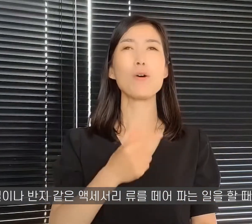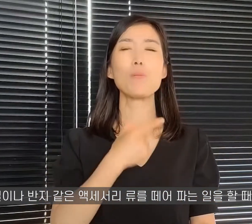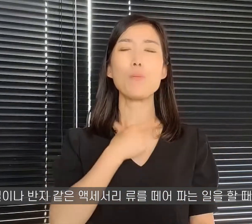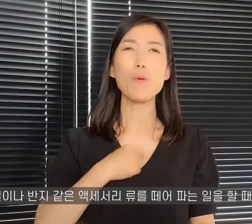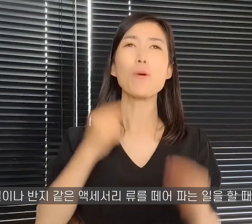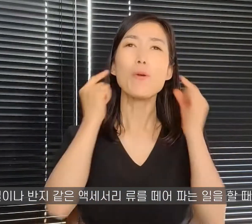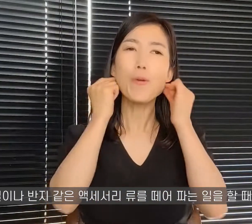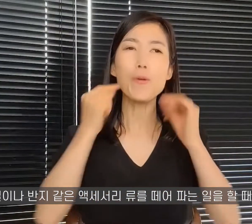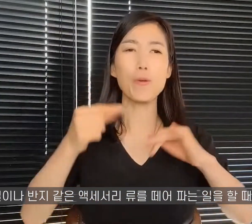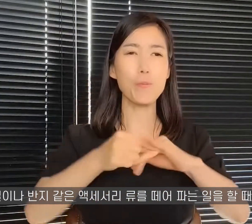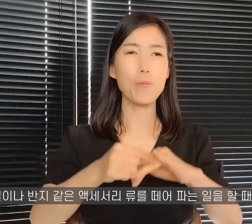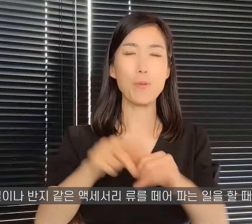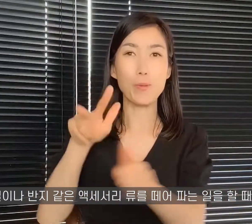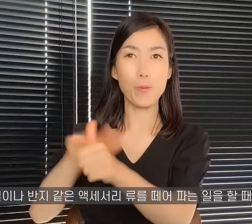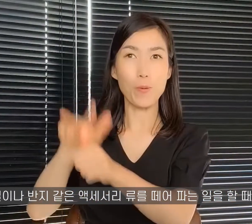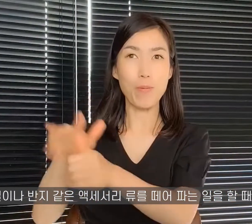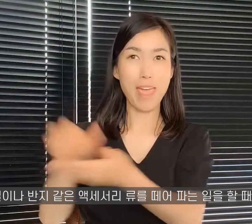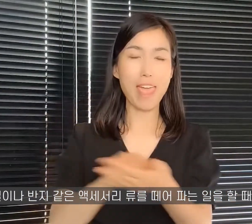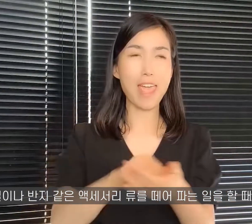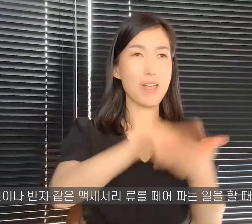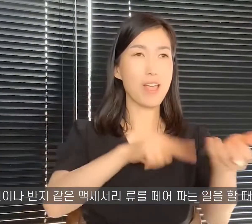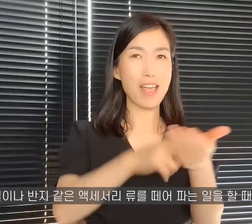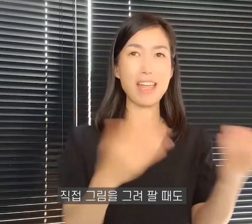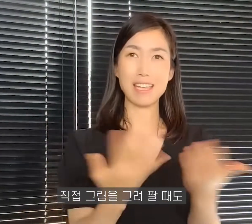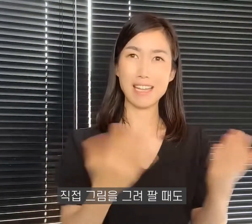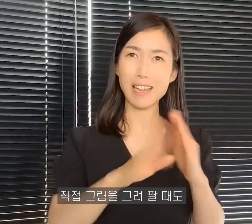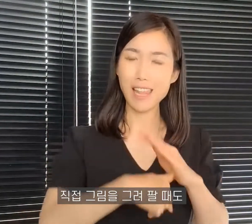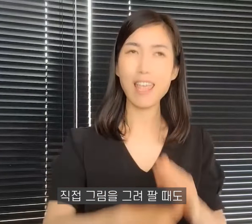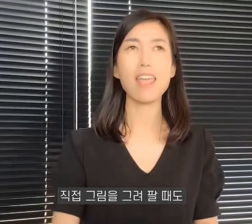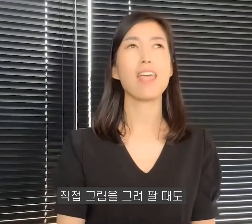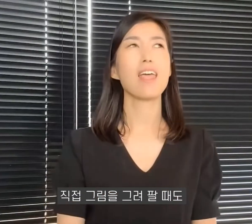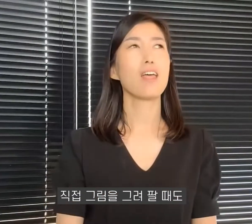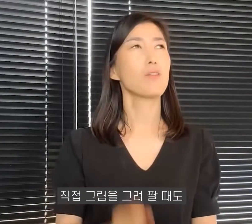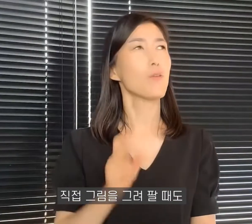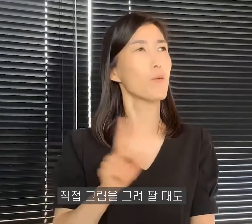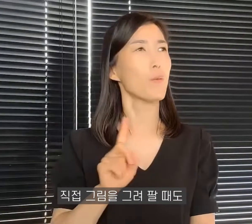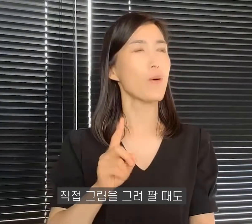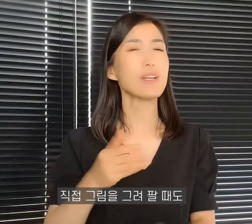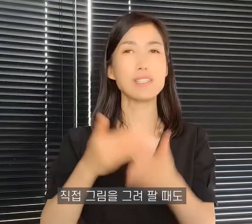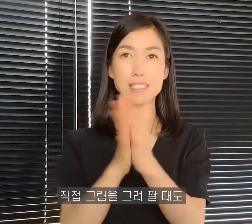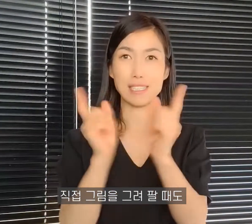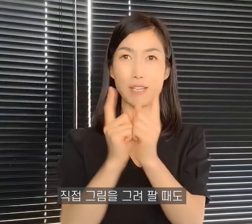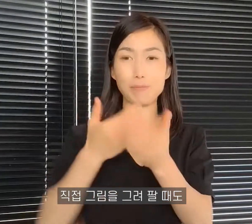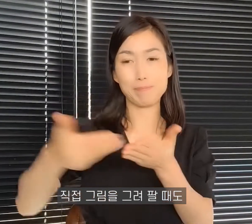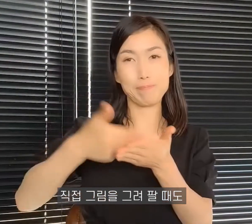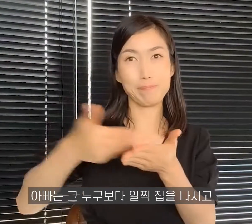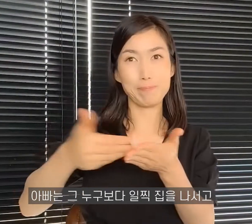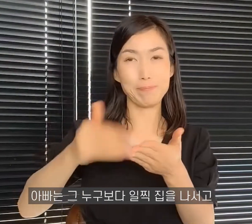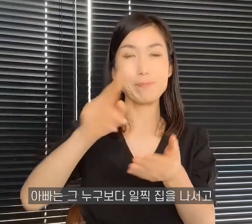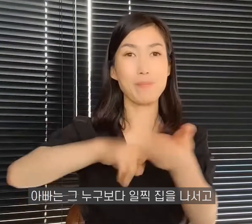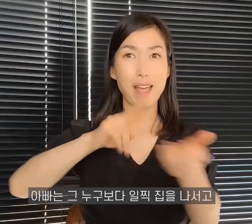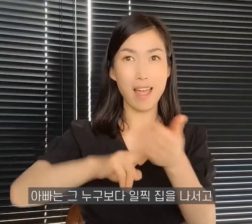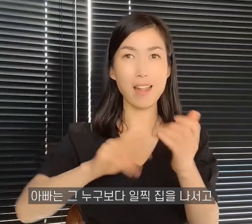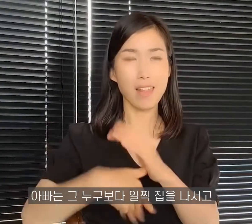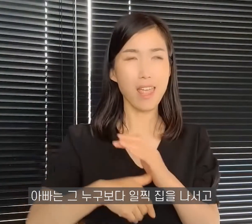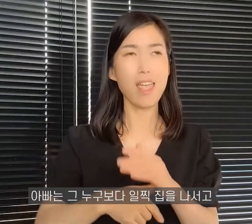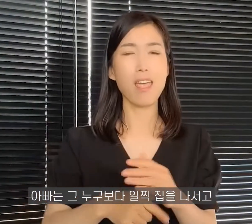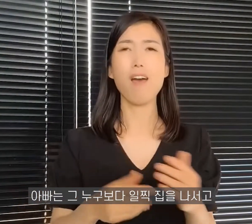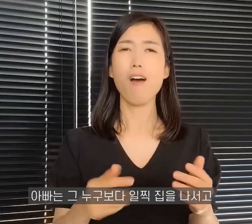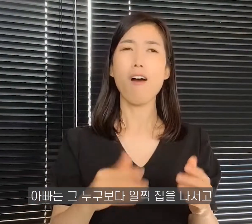를 떼어 파는 일을 할 때도 직접 그림을 그려 팔 때도 아빠는 그 누구보다 일찍